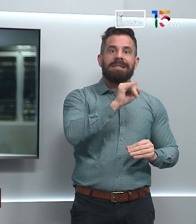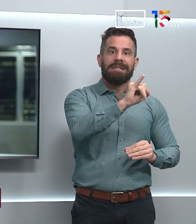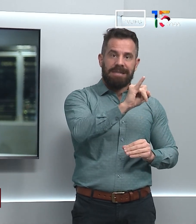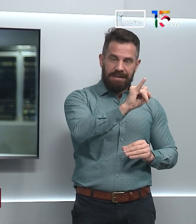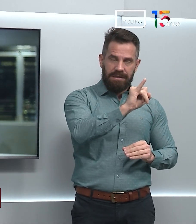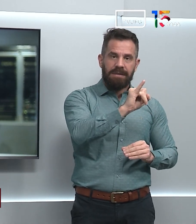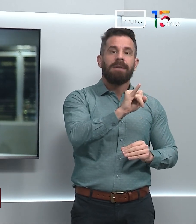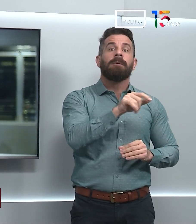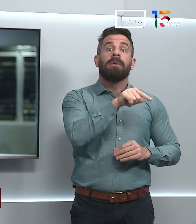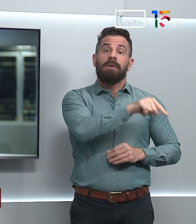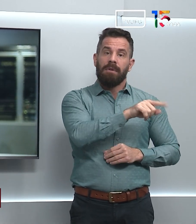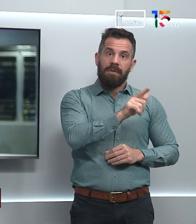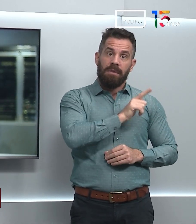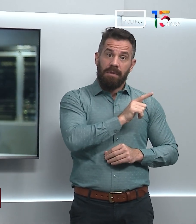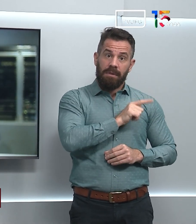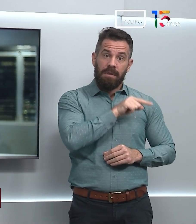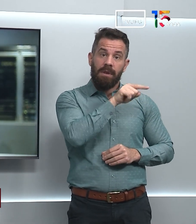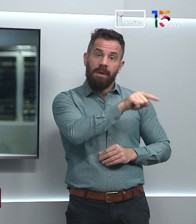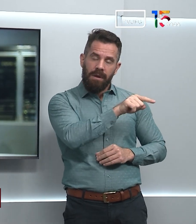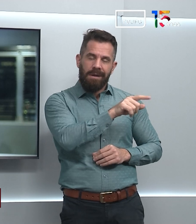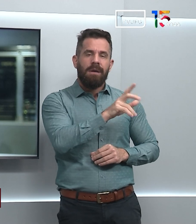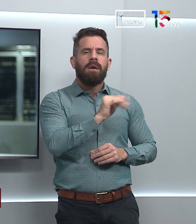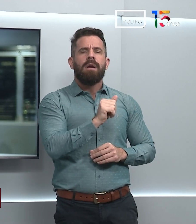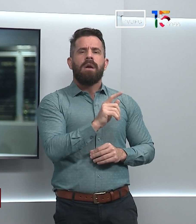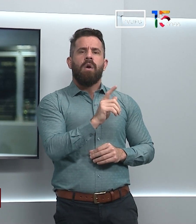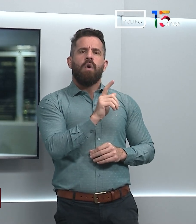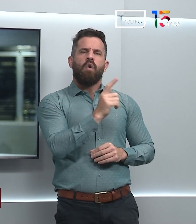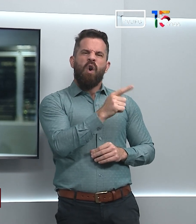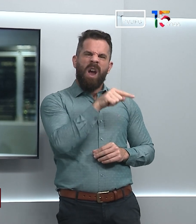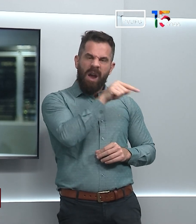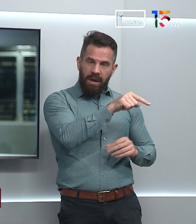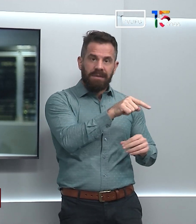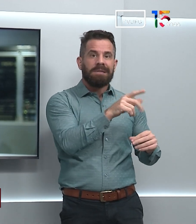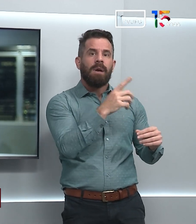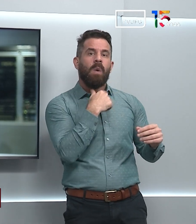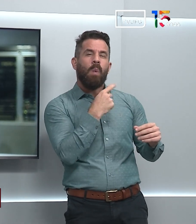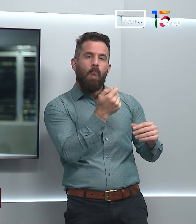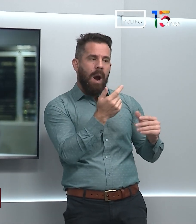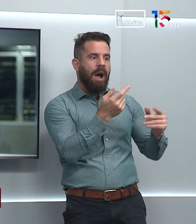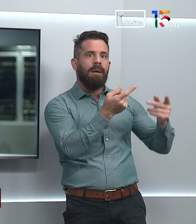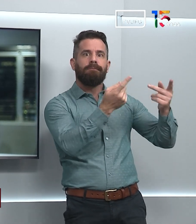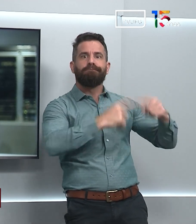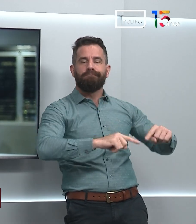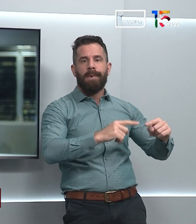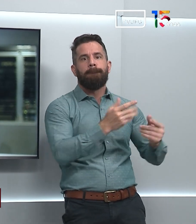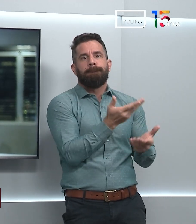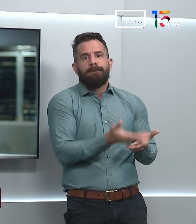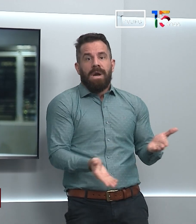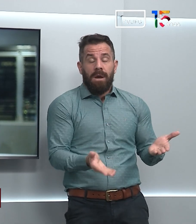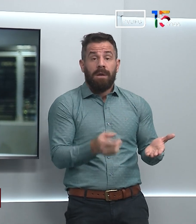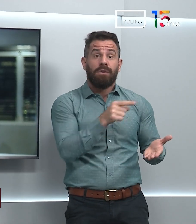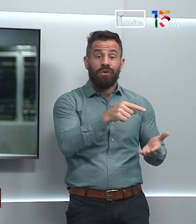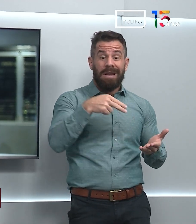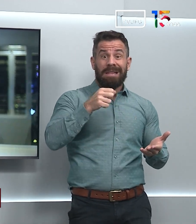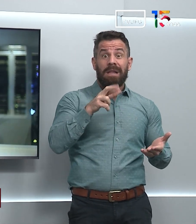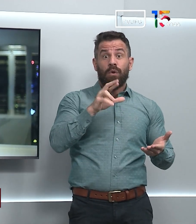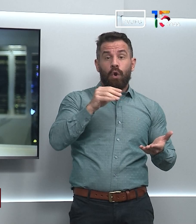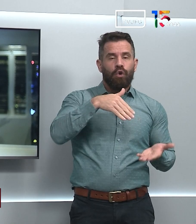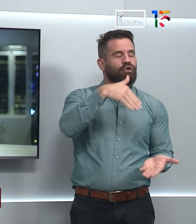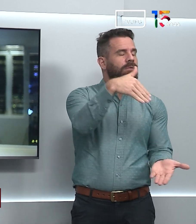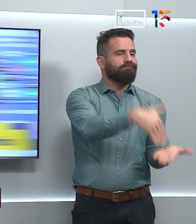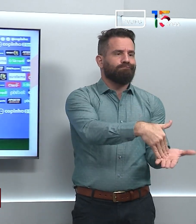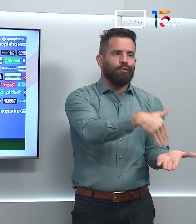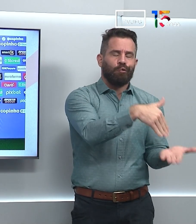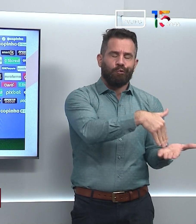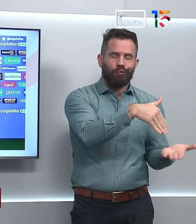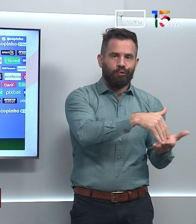se encontra a uma posição da zona do rebaixamento. Já a Neurologia ocupa a lanterna do campeonato. Mudando de